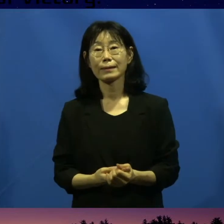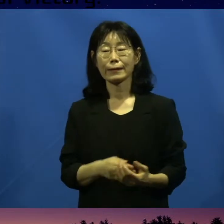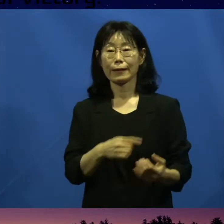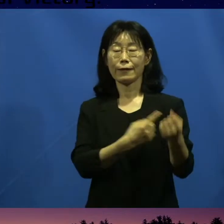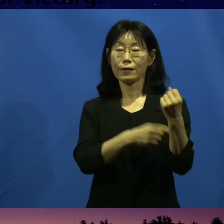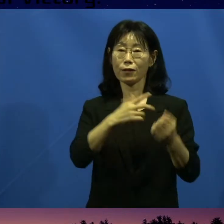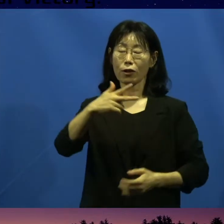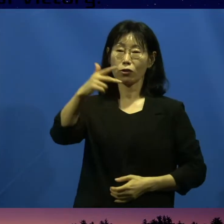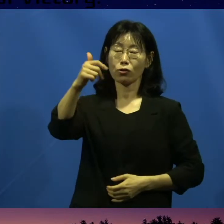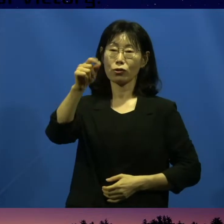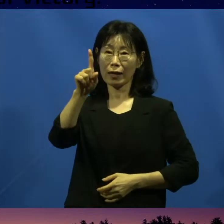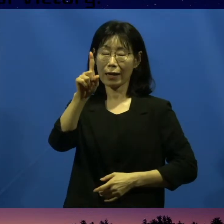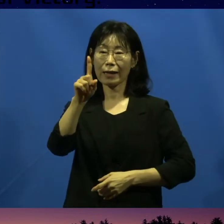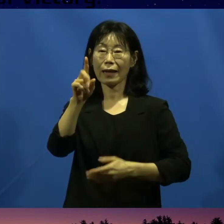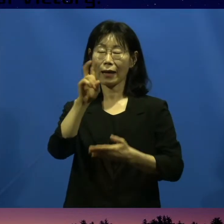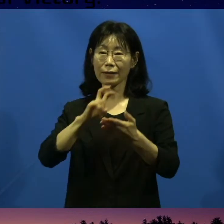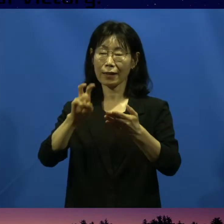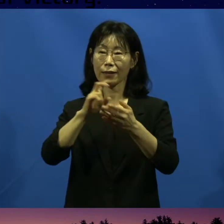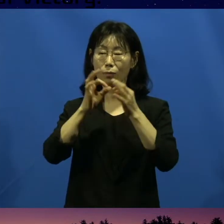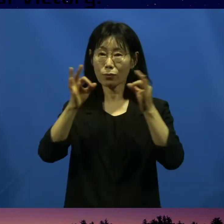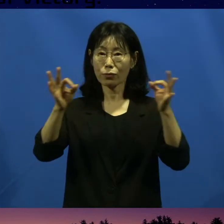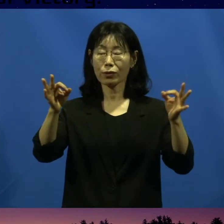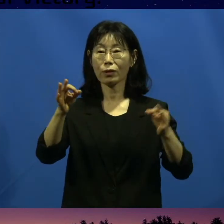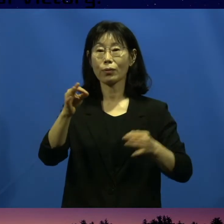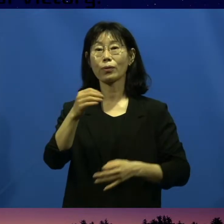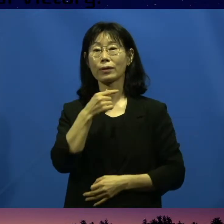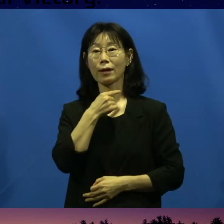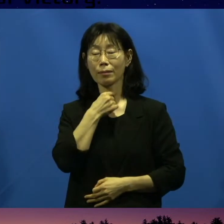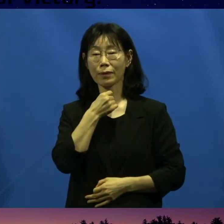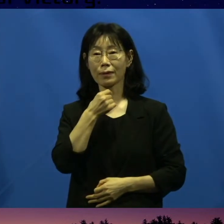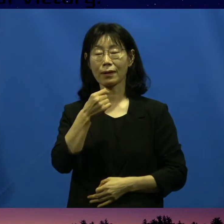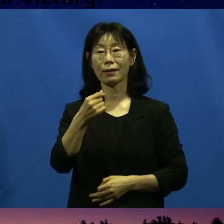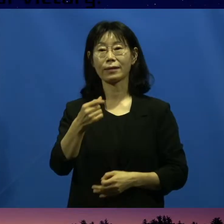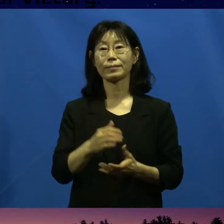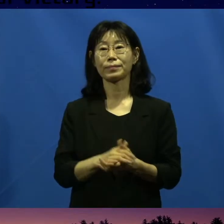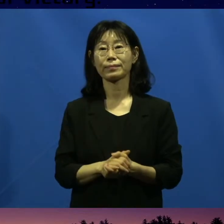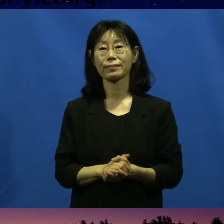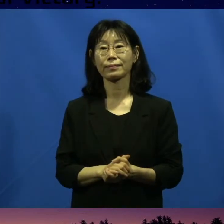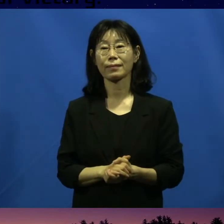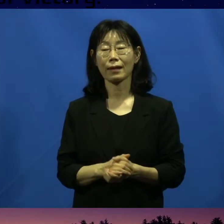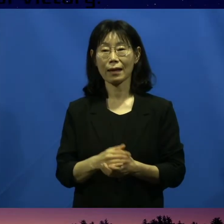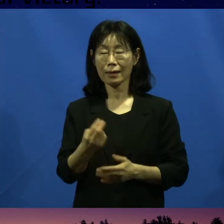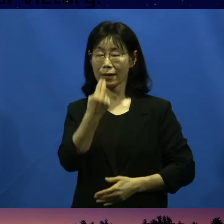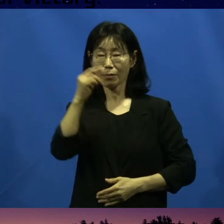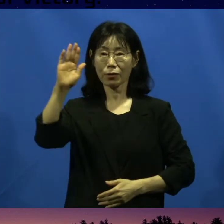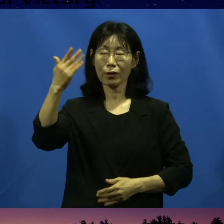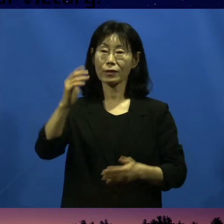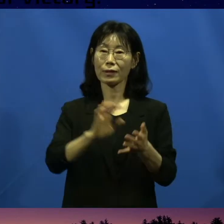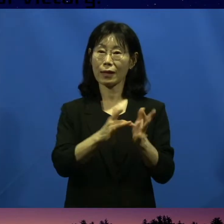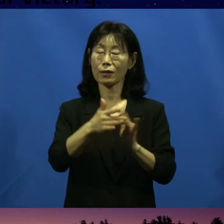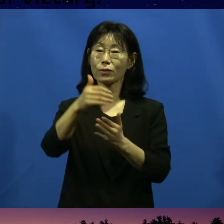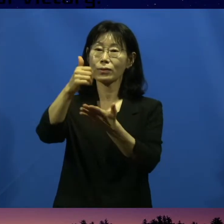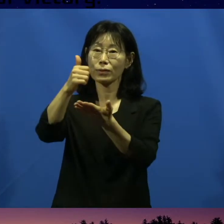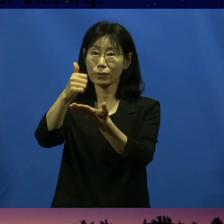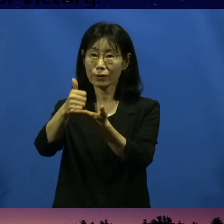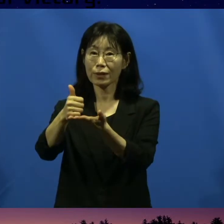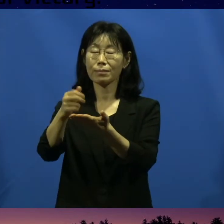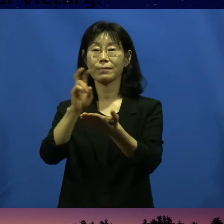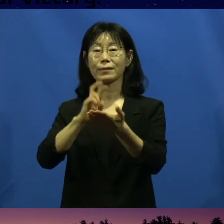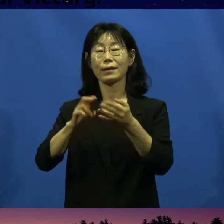예수 한번 부릅시다. 능력의 이름 예수, 권능의 이름 예수, 모든 감격을 파하는 예수, 생명 되신 예수.